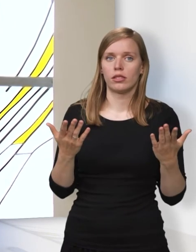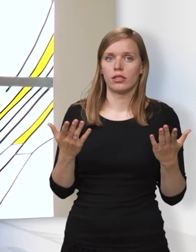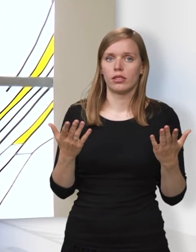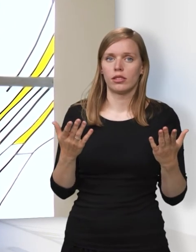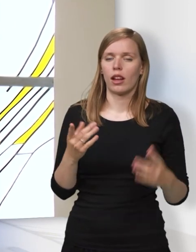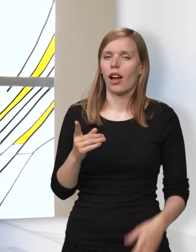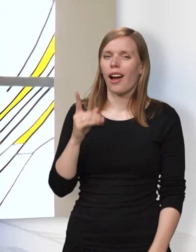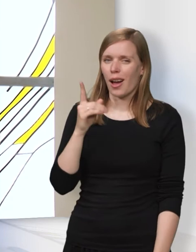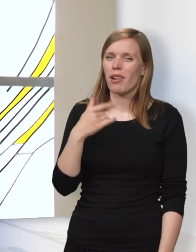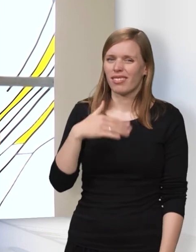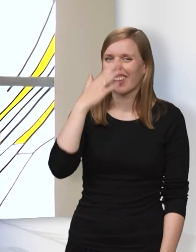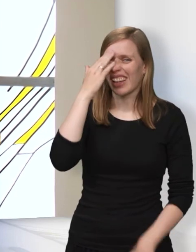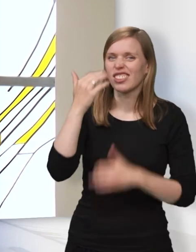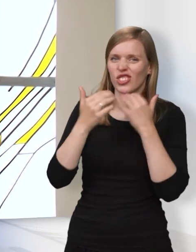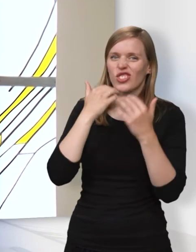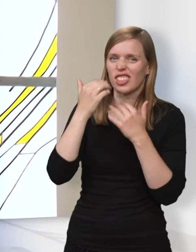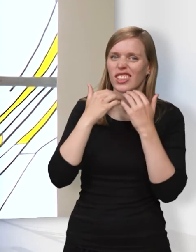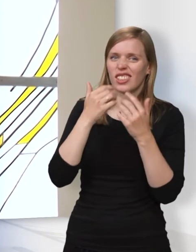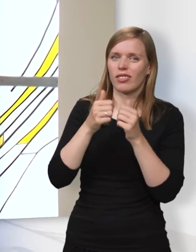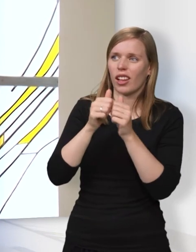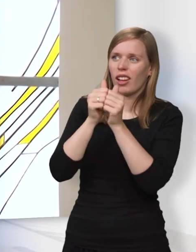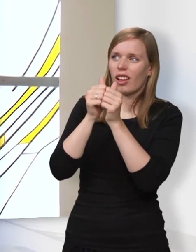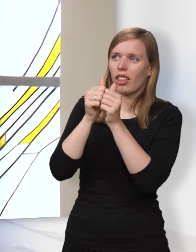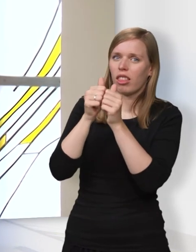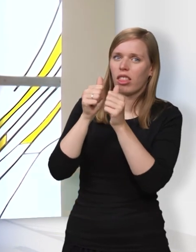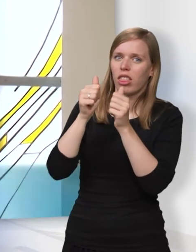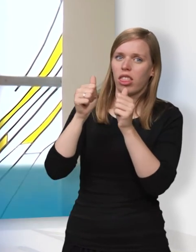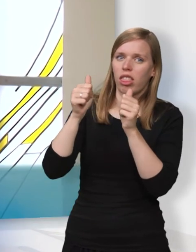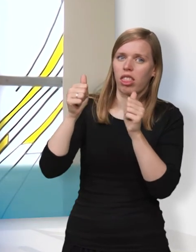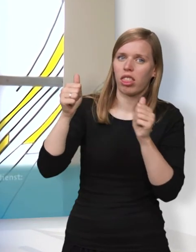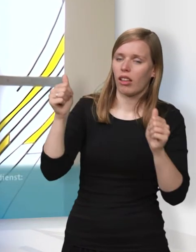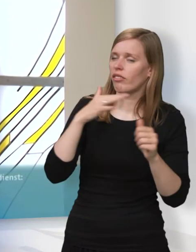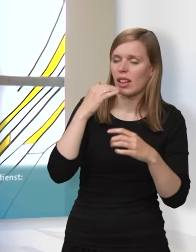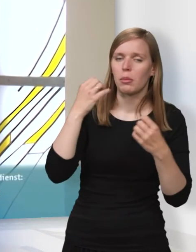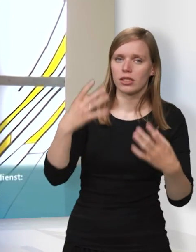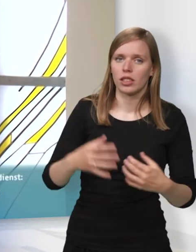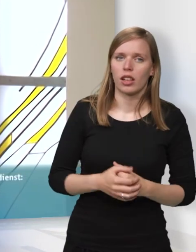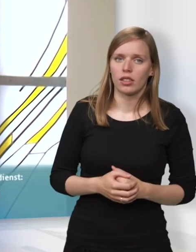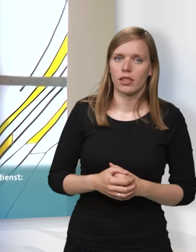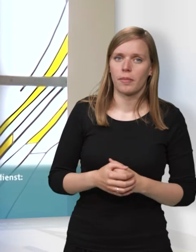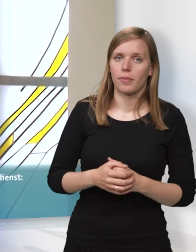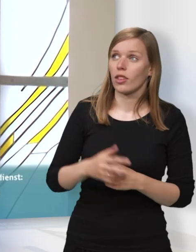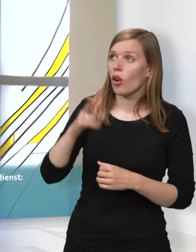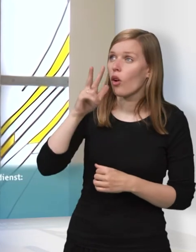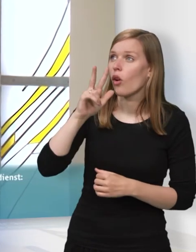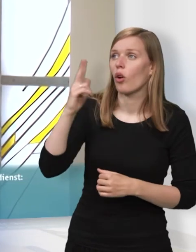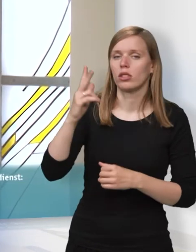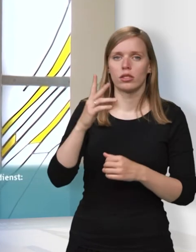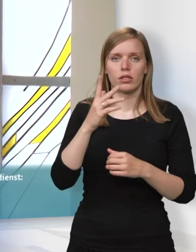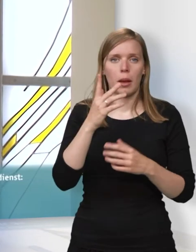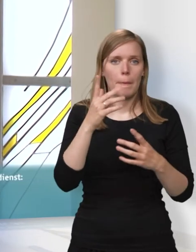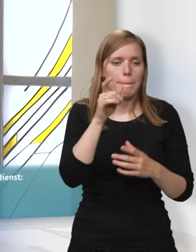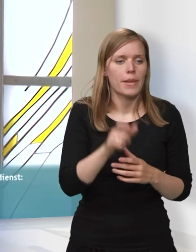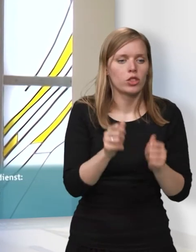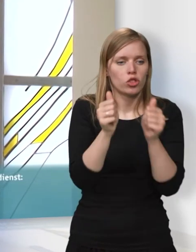Aber dann kennen wir die Geschichte, da hat sich so viel zwischen uns gestellt. Da ist so viel zwischen Gott und seinen Exemplaren abgelaufen,